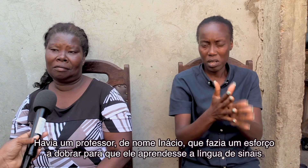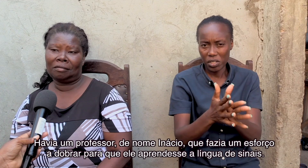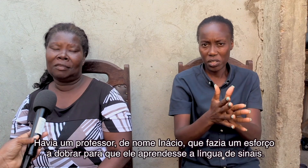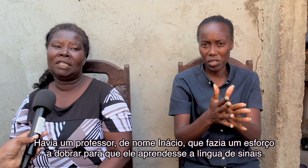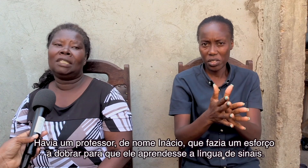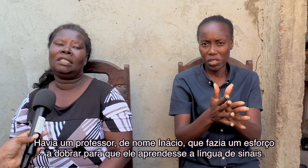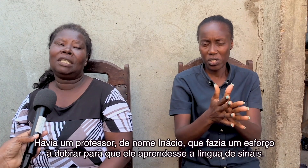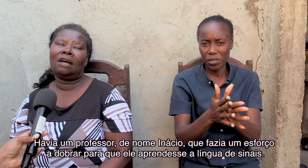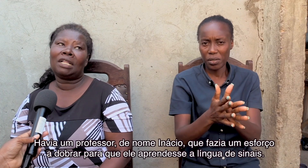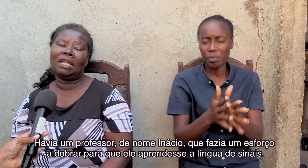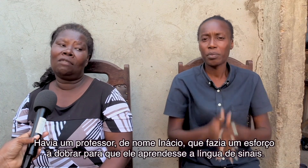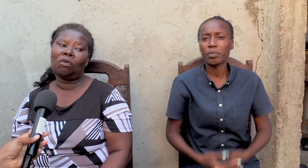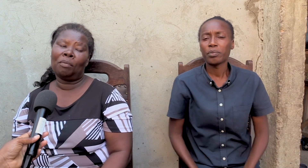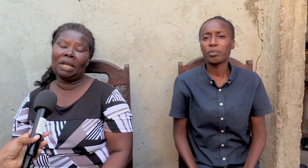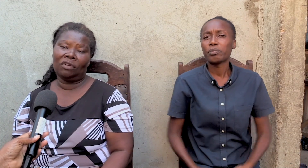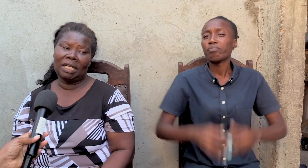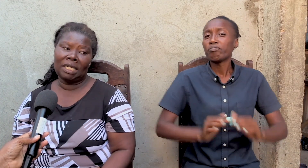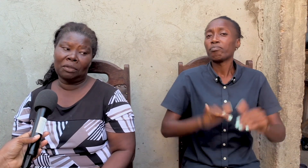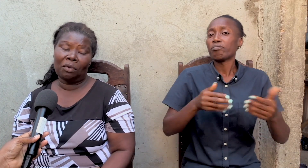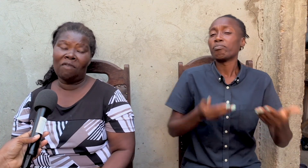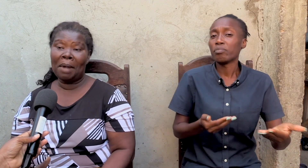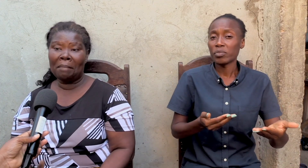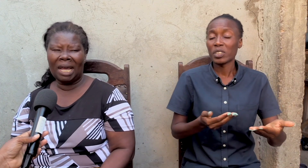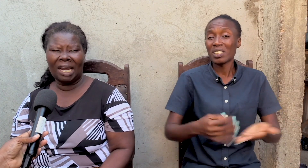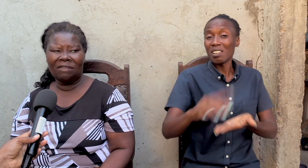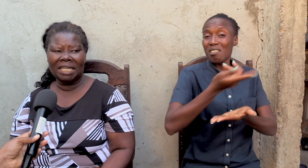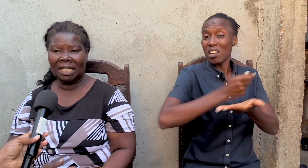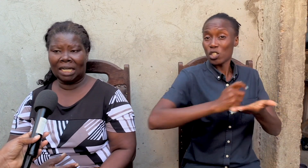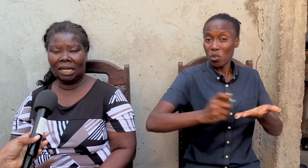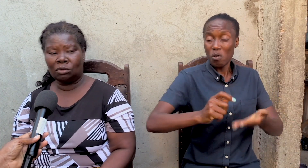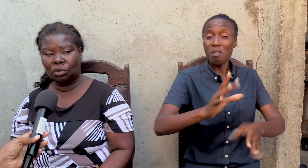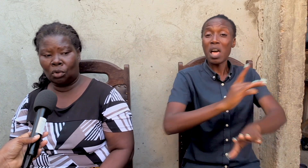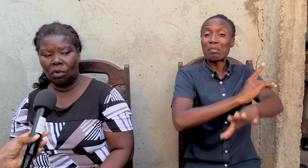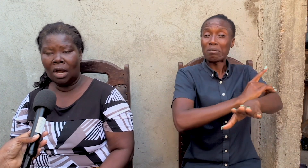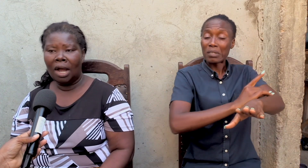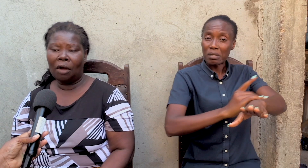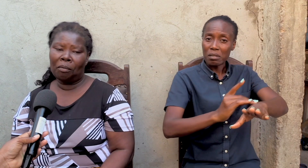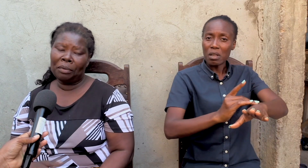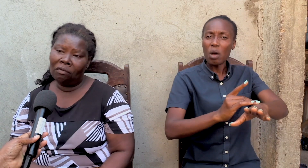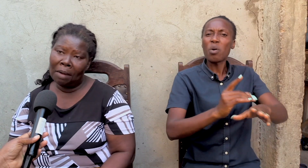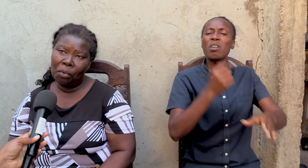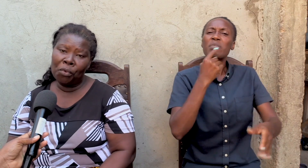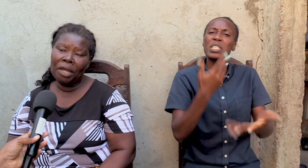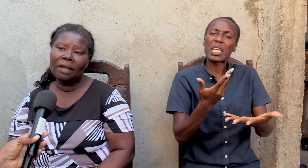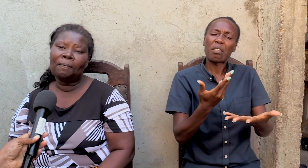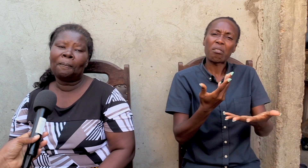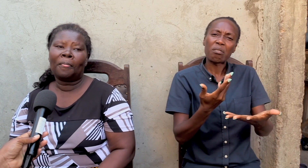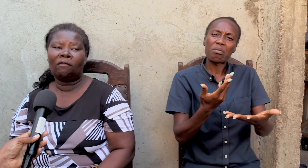língua de sinais. Já vai lá vai comer a nova direção, só que vai mamar, vai entender na roupa de som. Comer só com a boia.